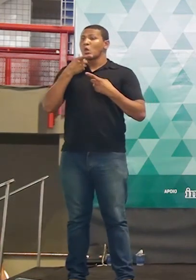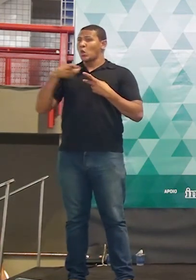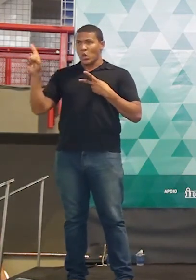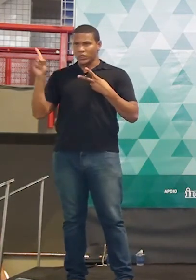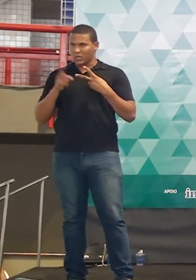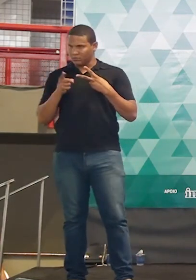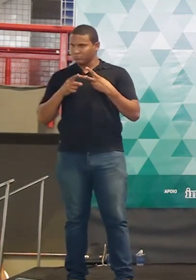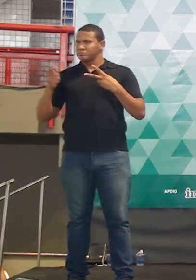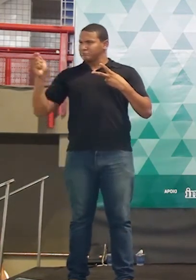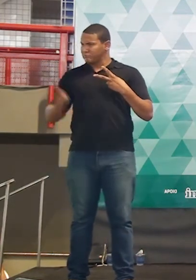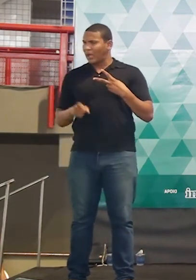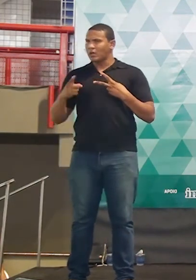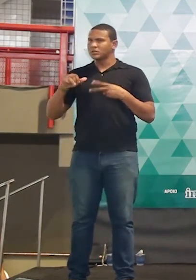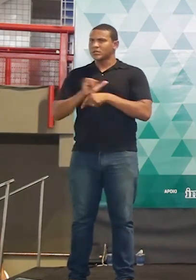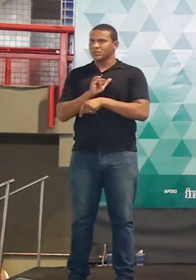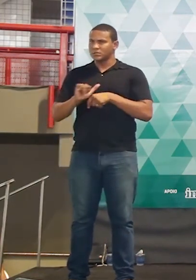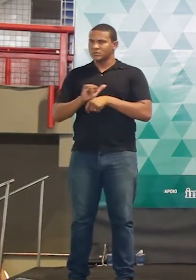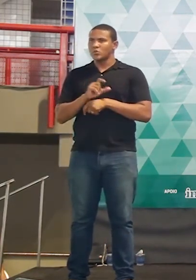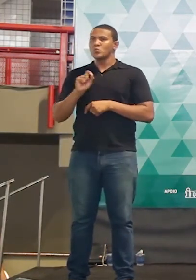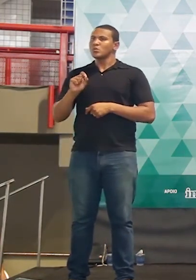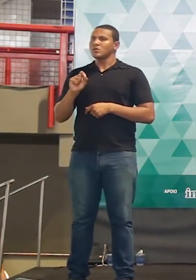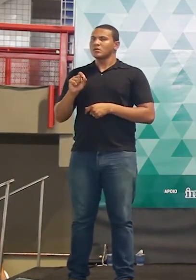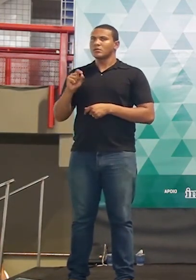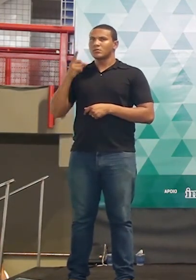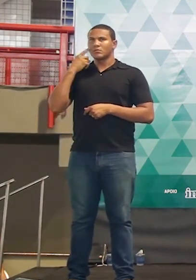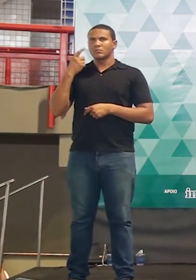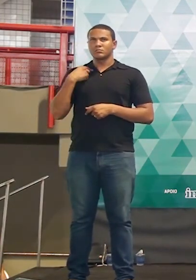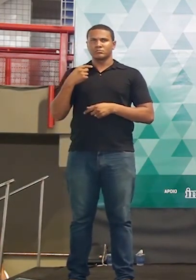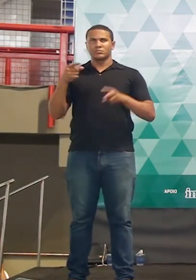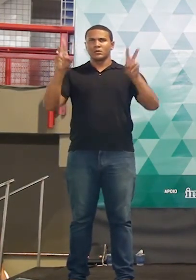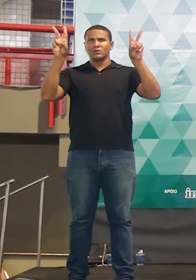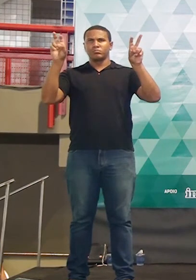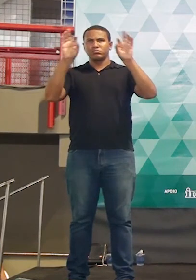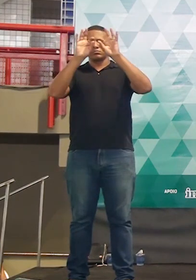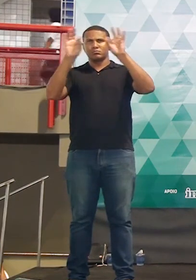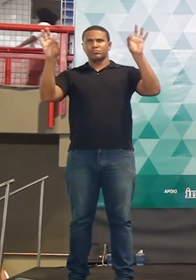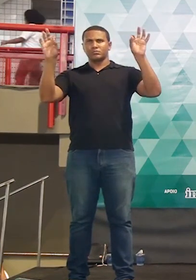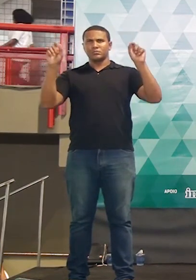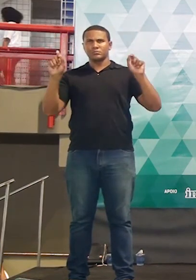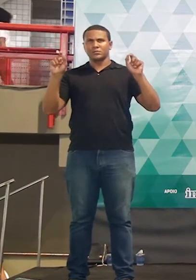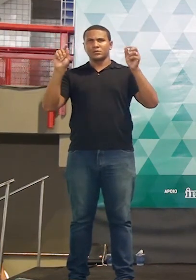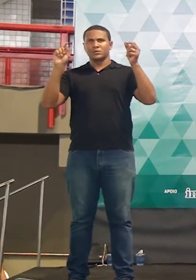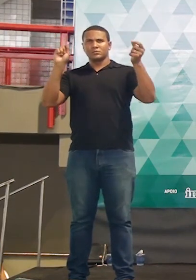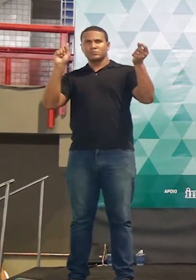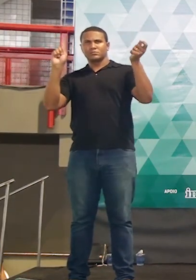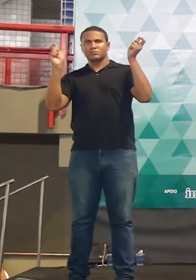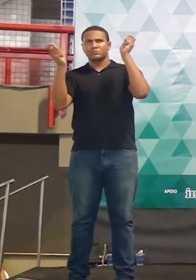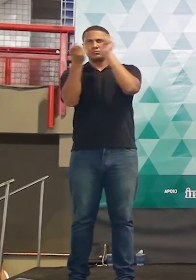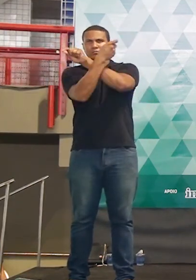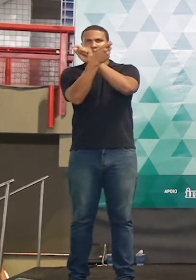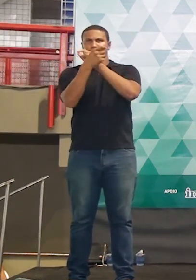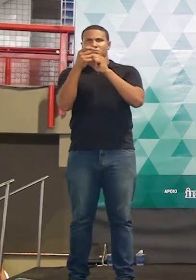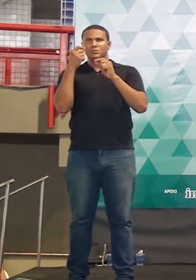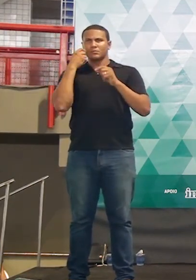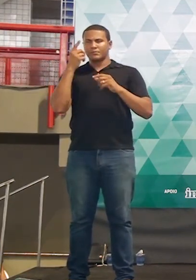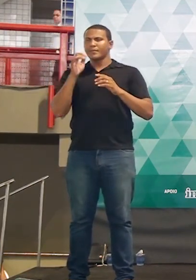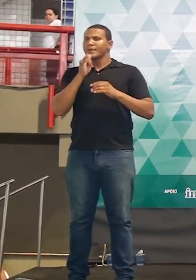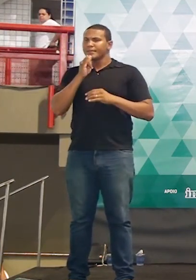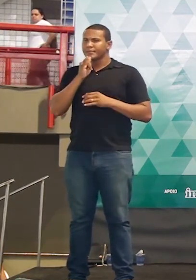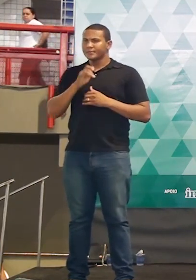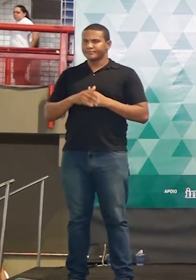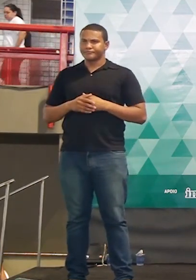jeito nenhum, você inverta a posição da palavra. Por exemplo, se vocês